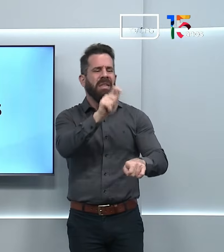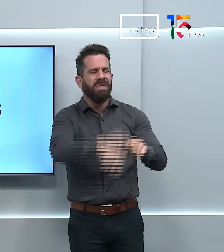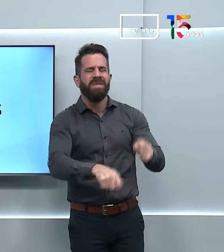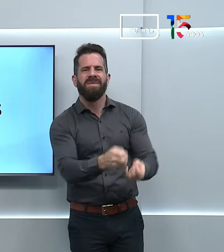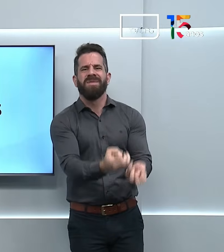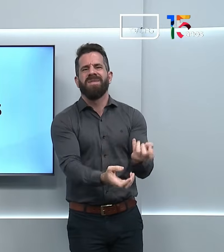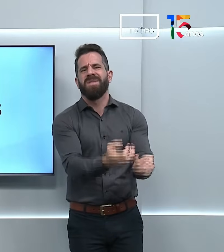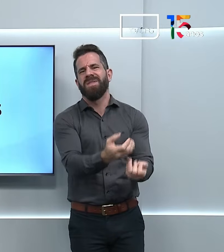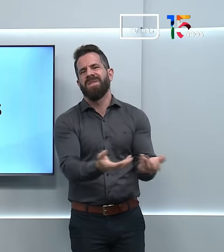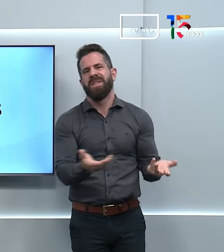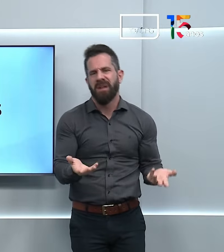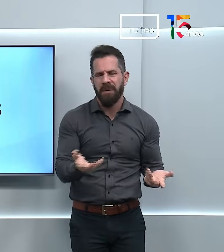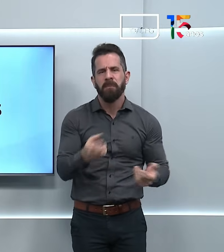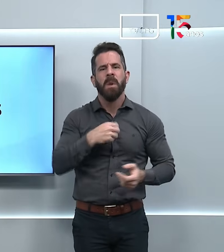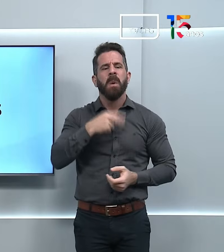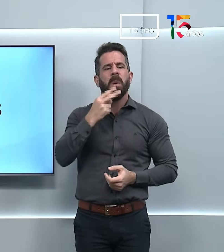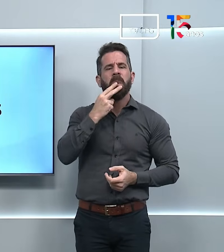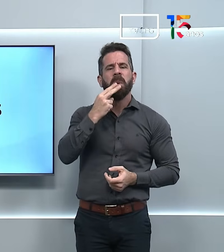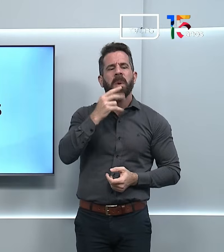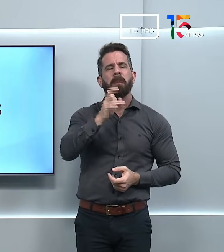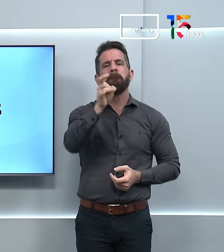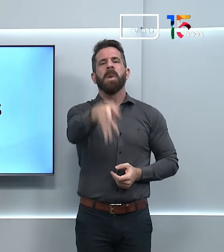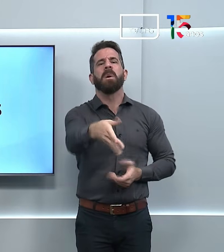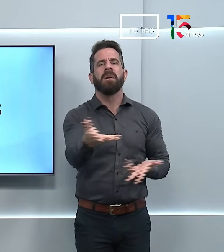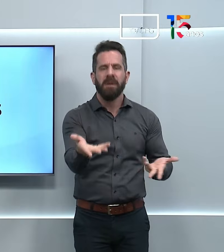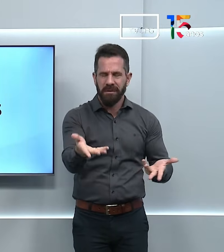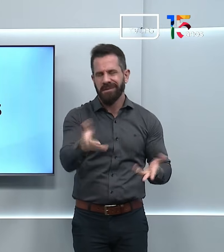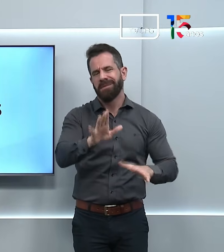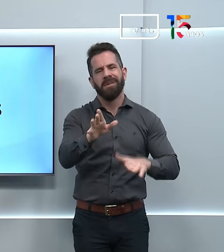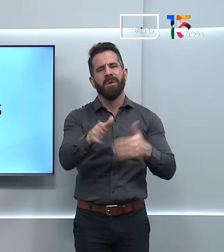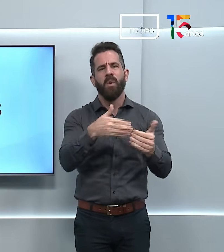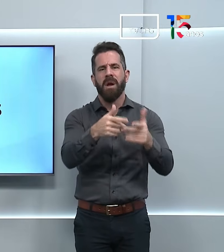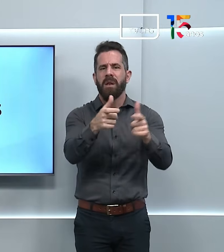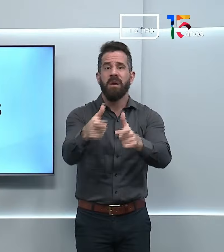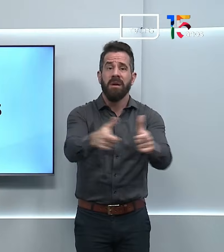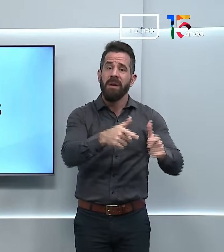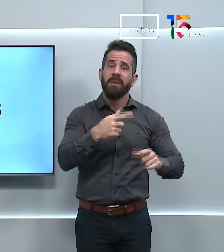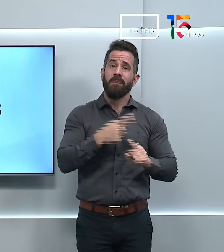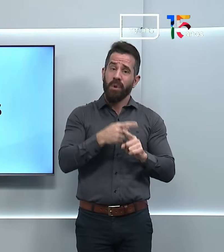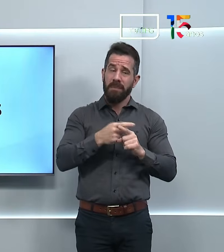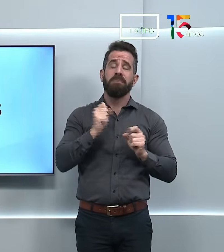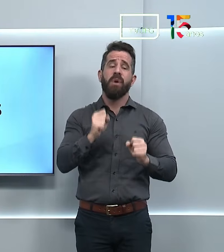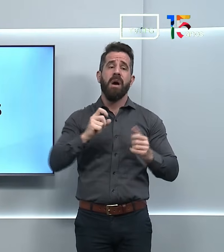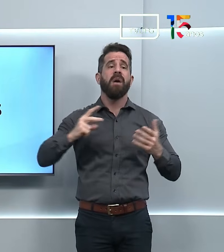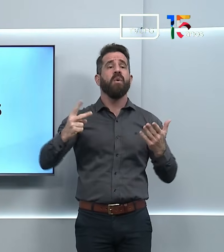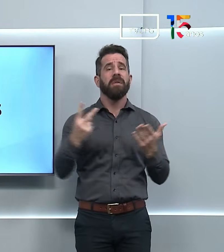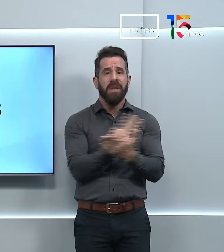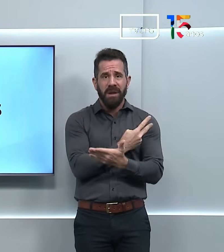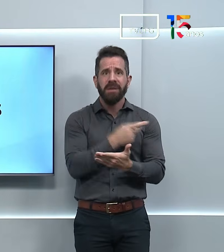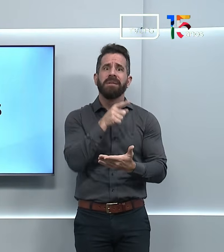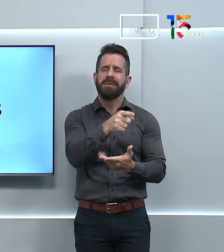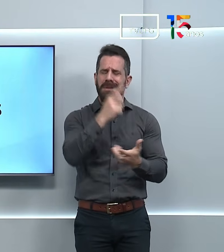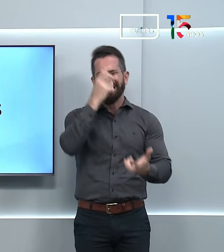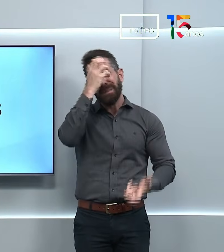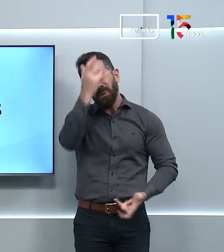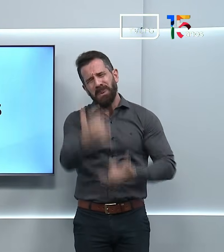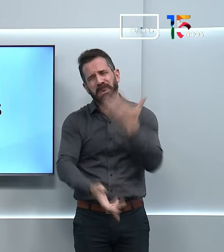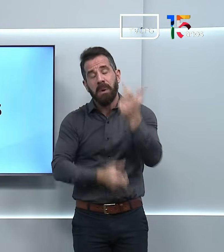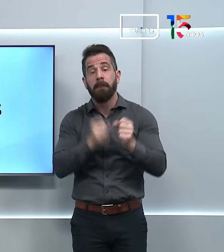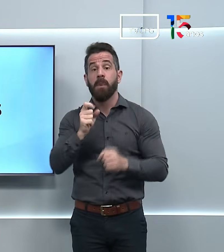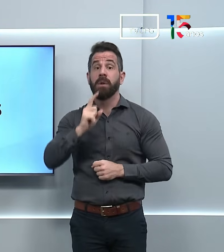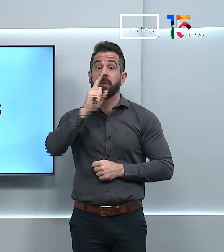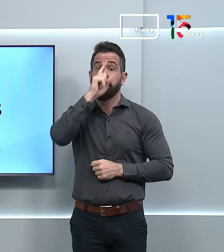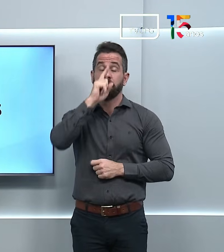não solte bituca de cigarro em qualquer lugar. Tome cuidado, porque um incêndio pode gerar aí graves acidentes